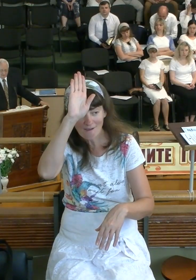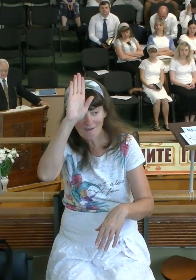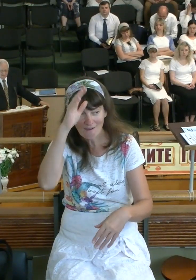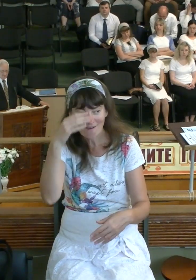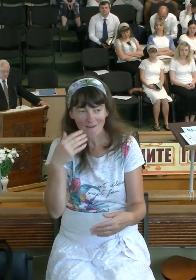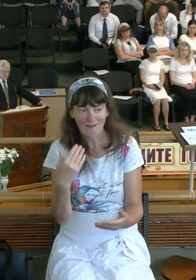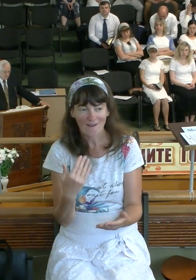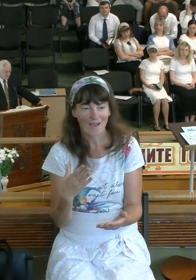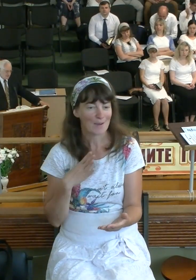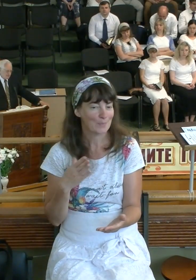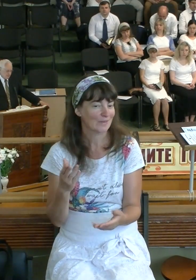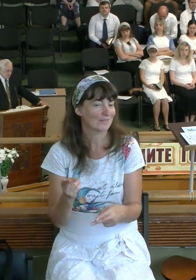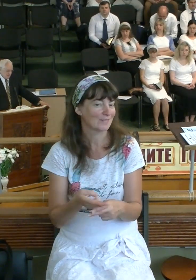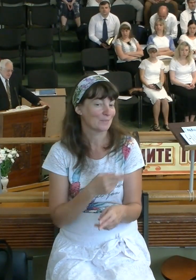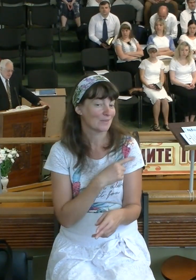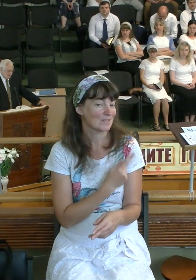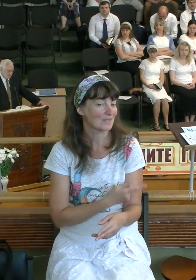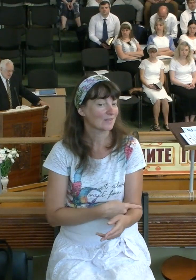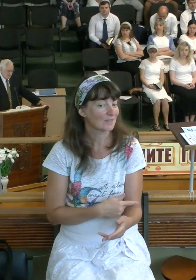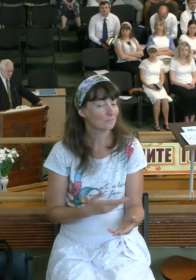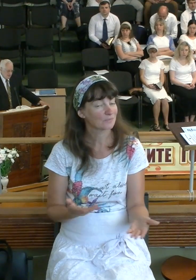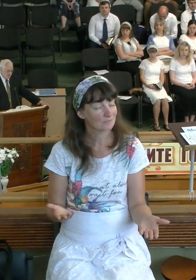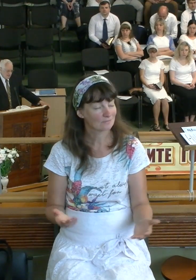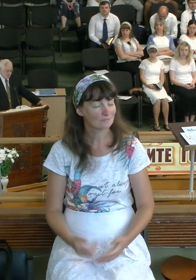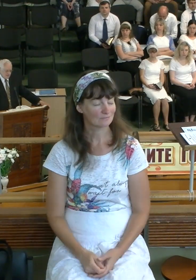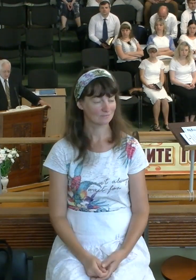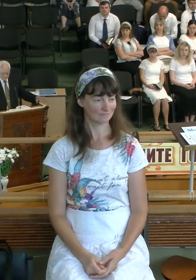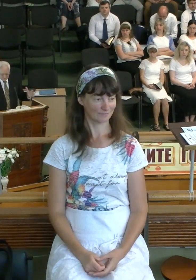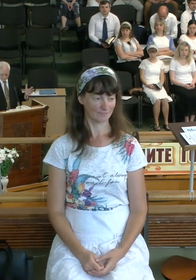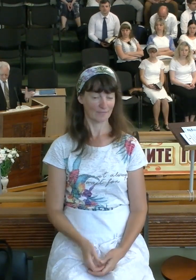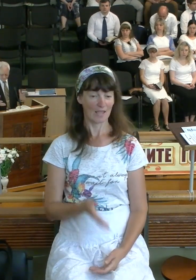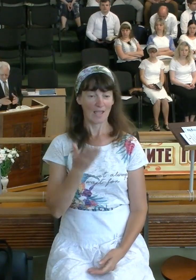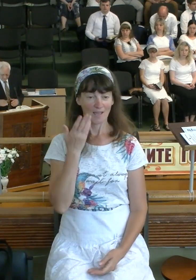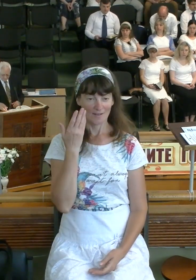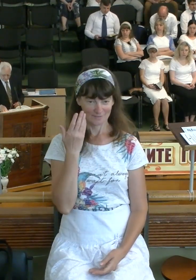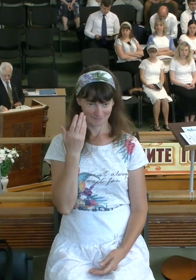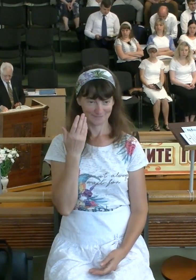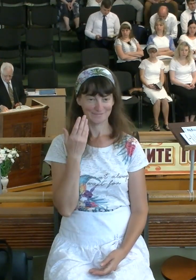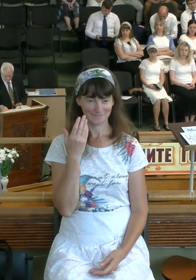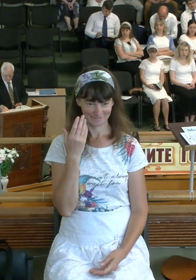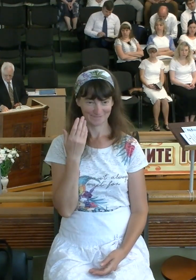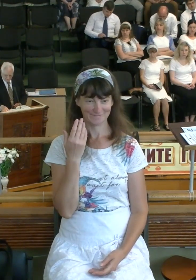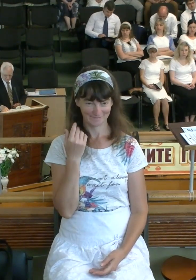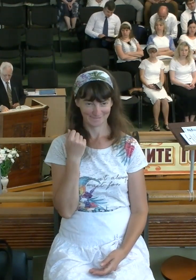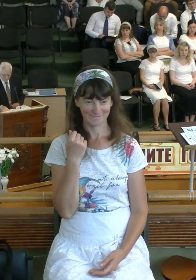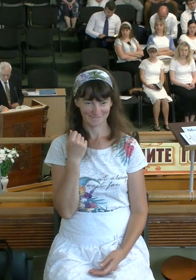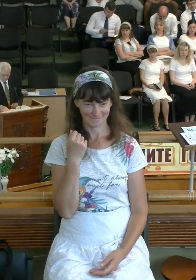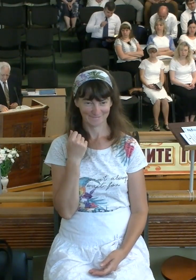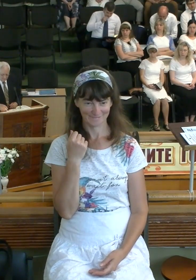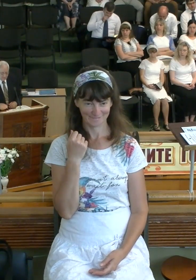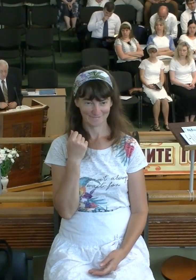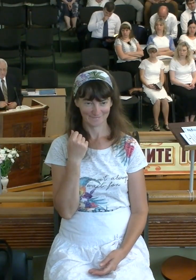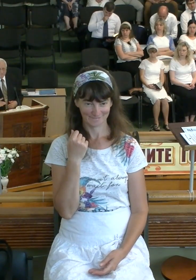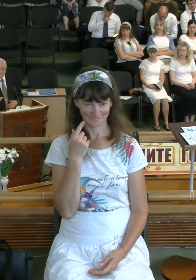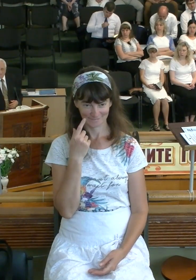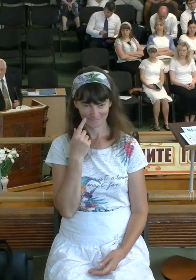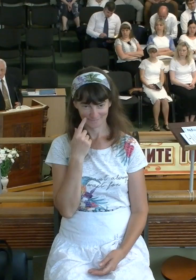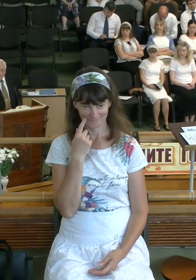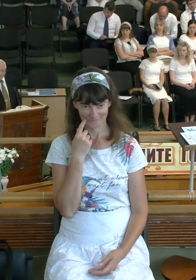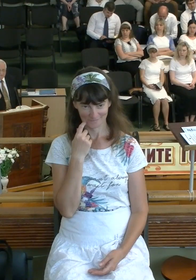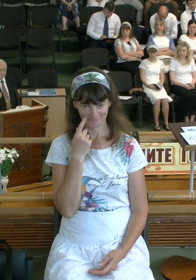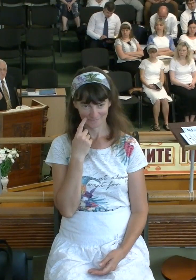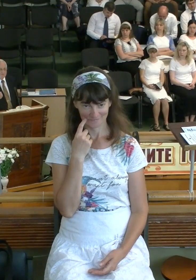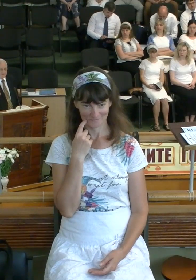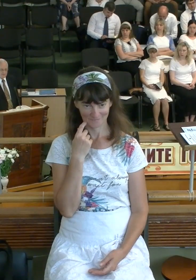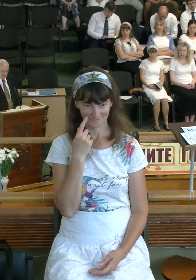бессильным. Братья и сестры, когда мы читаем все эти места и размышляем, проблема где